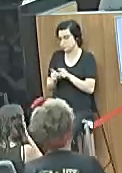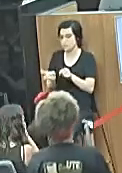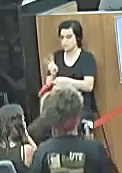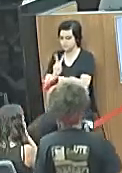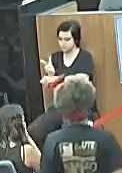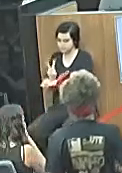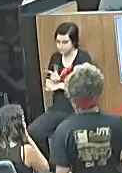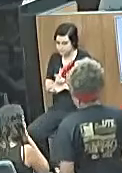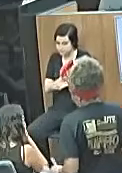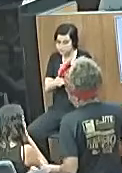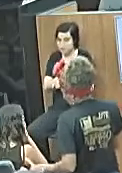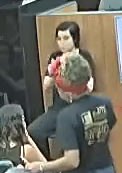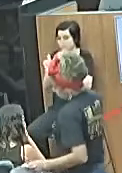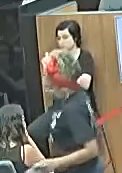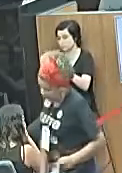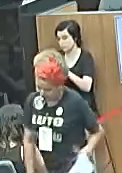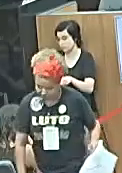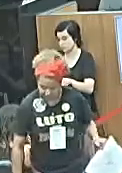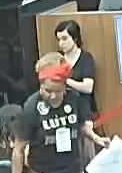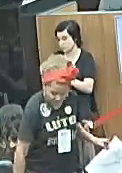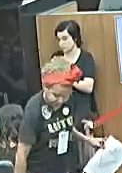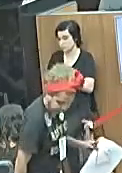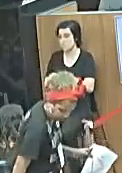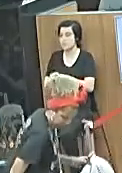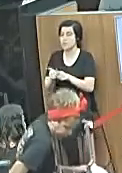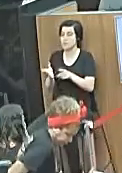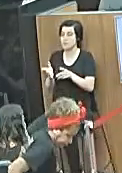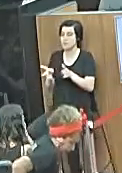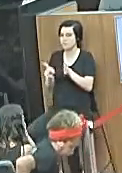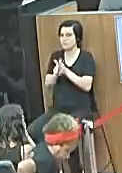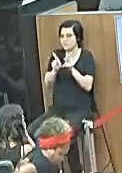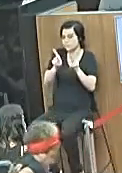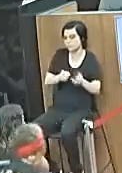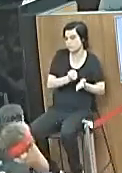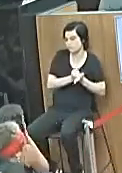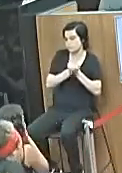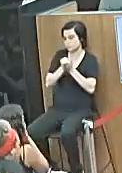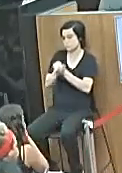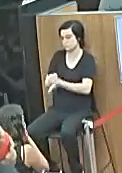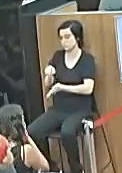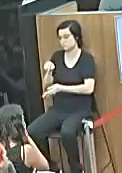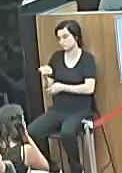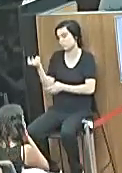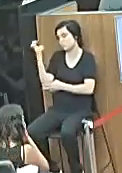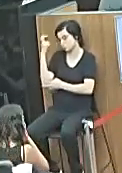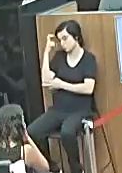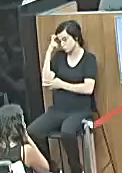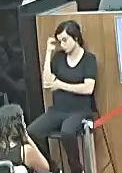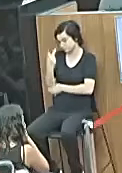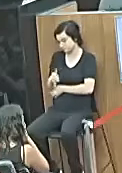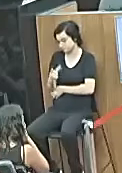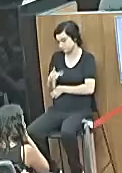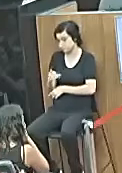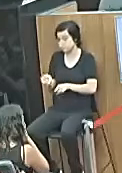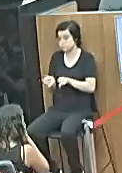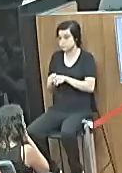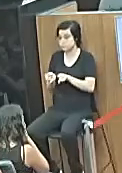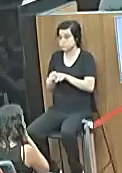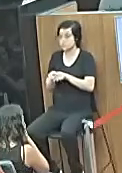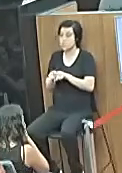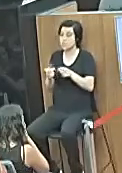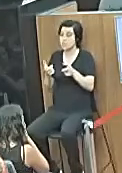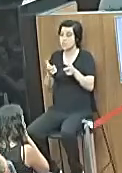sensibilizar e capacitar potenciais patrocinadores culturais na região especialmente em